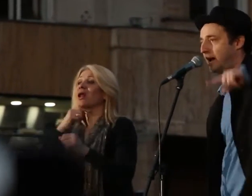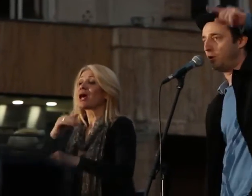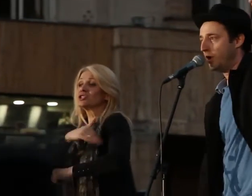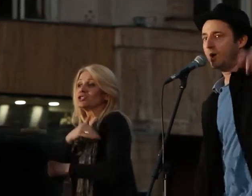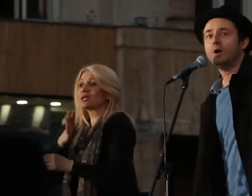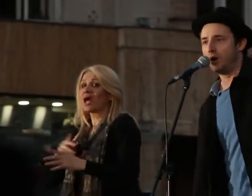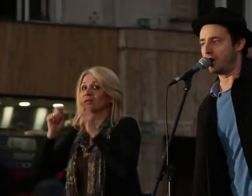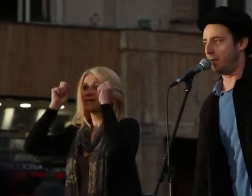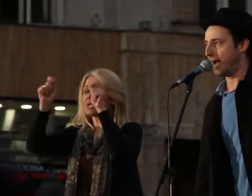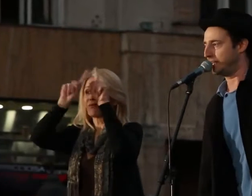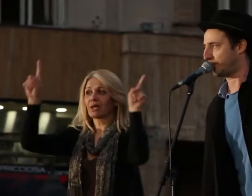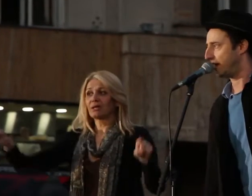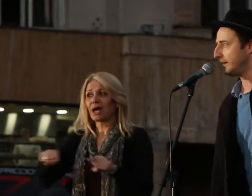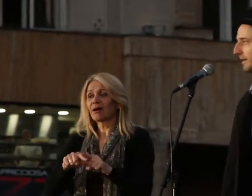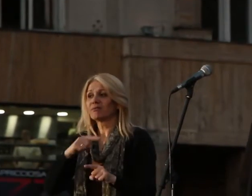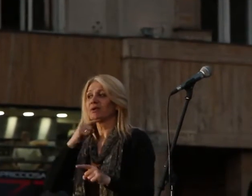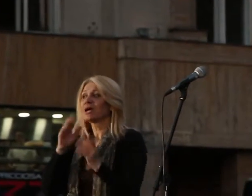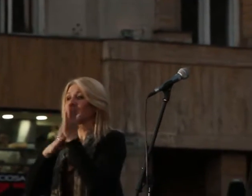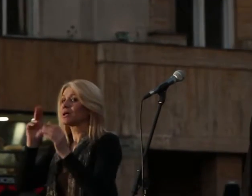stavi tablu ovoga mladića.